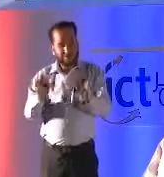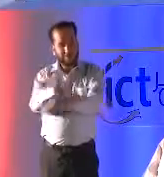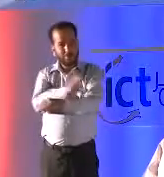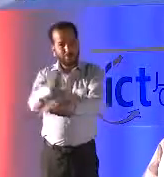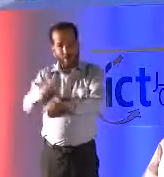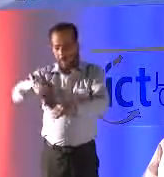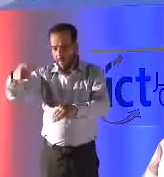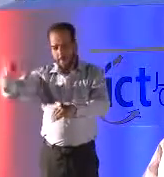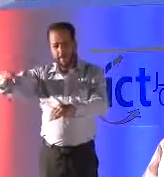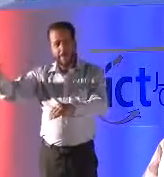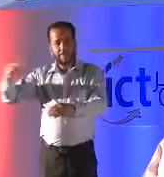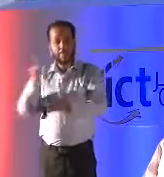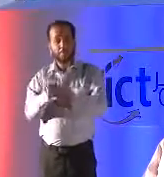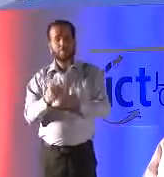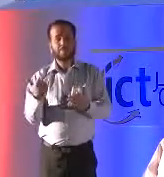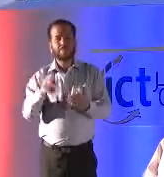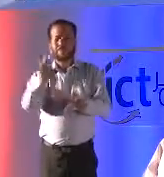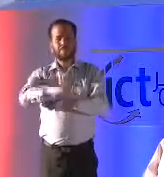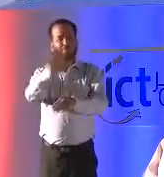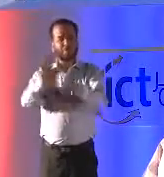التقنيات من قبل المستهلك.